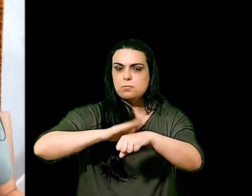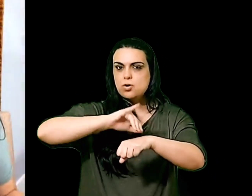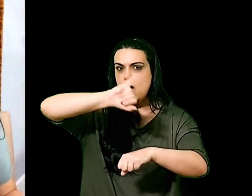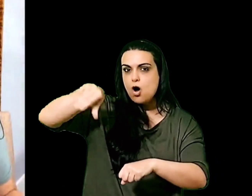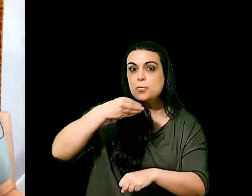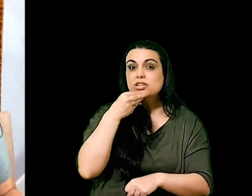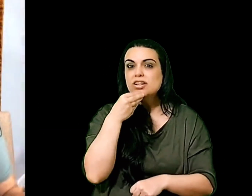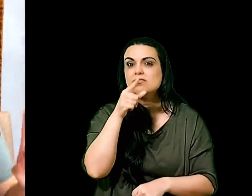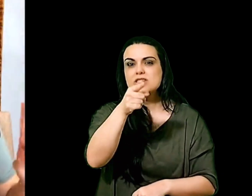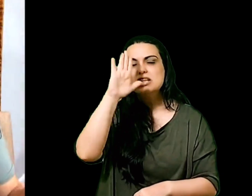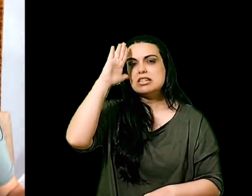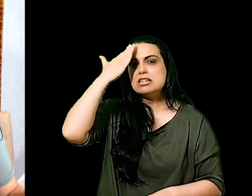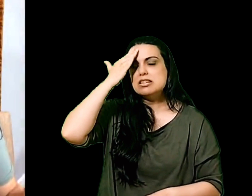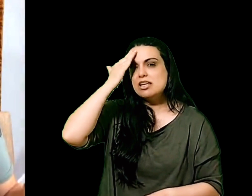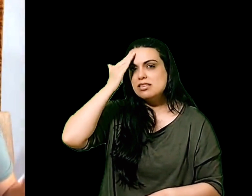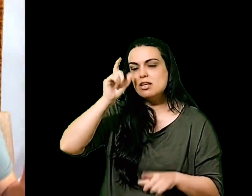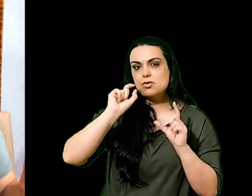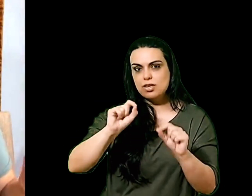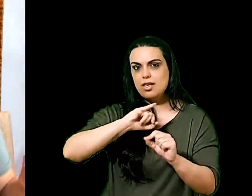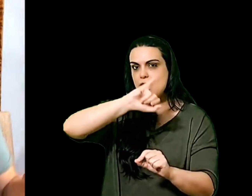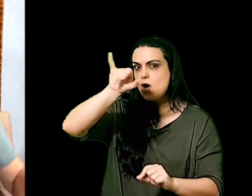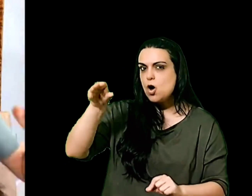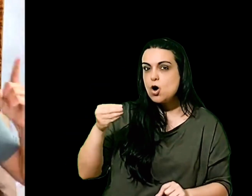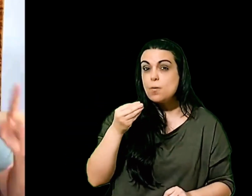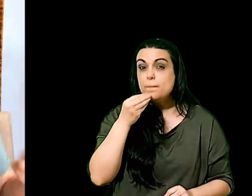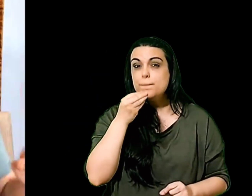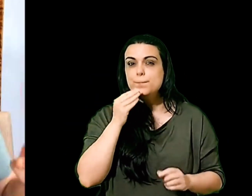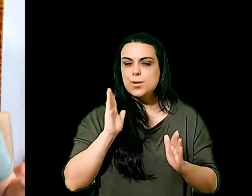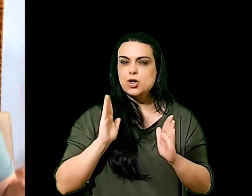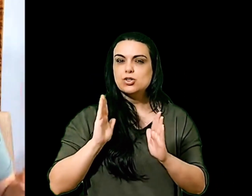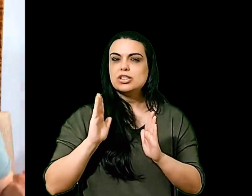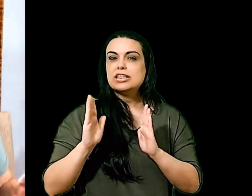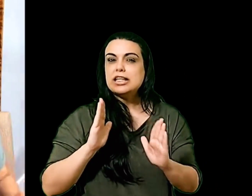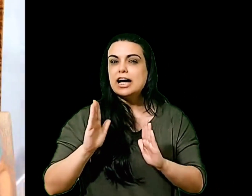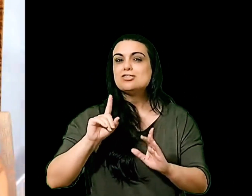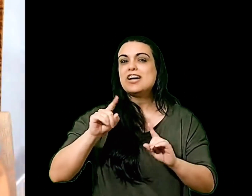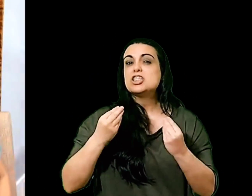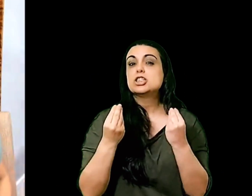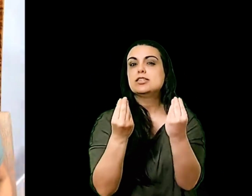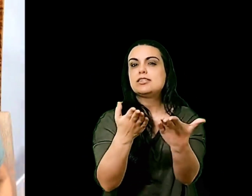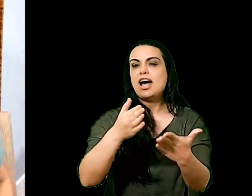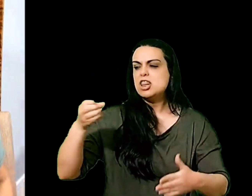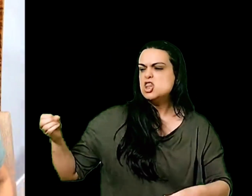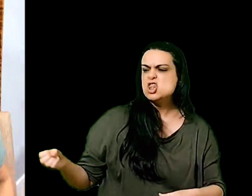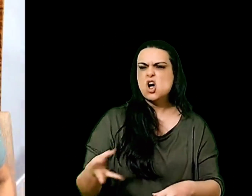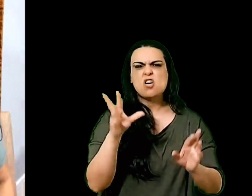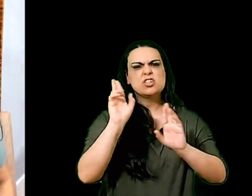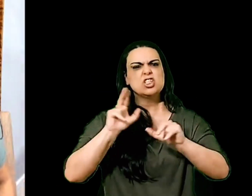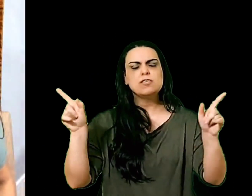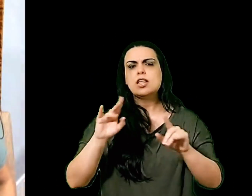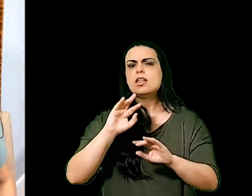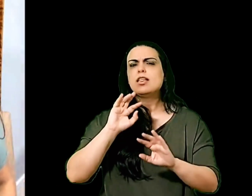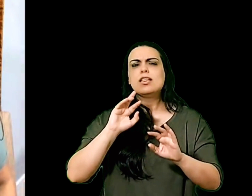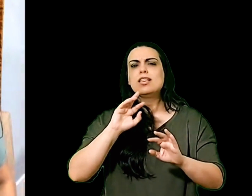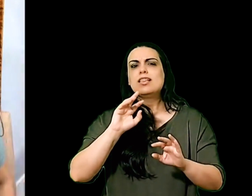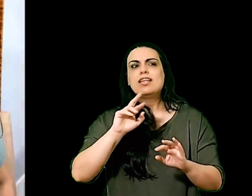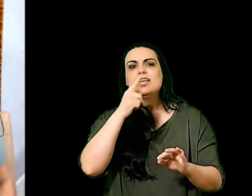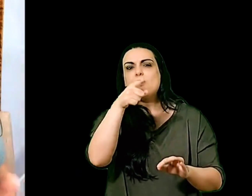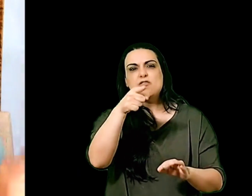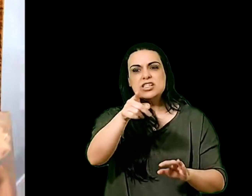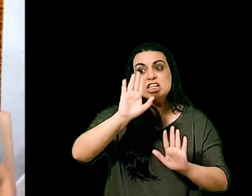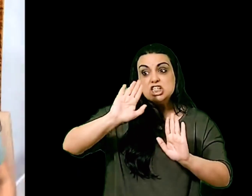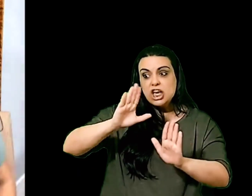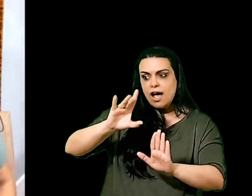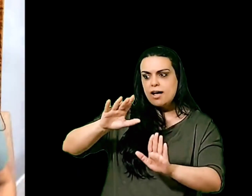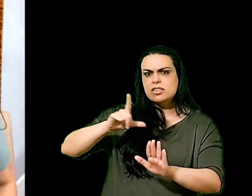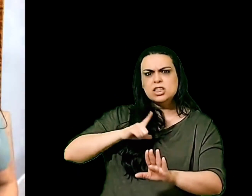Compreender o tempo da oportunidade vai te fazer entender que essa oportunidade vai gerar algo novo que não vai deixar